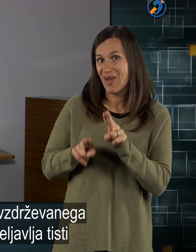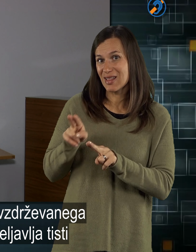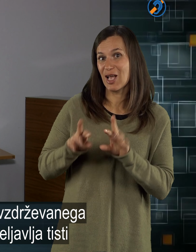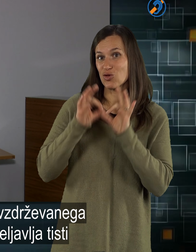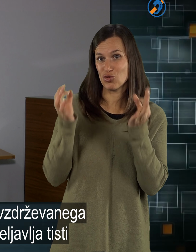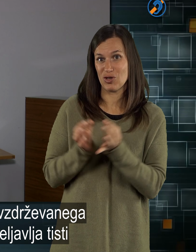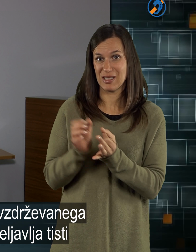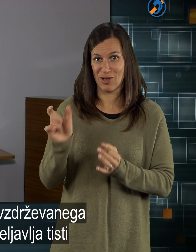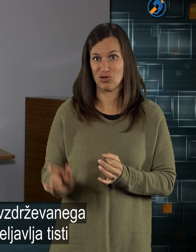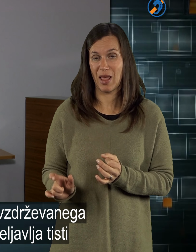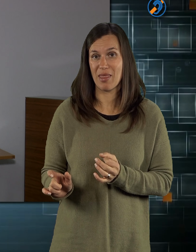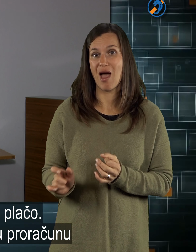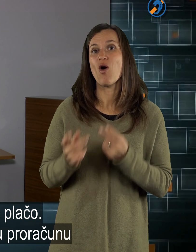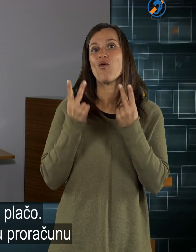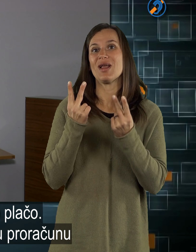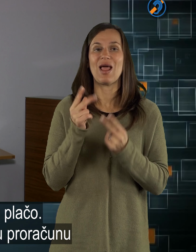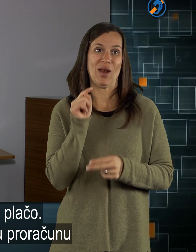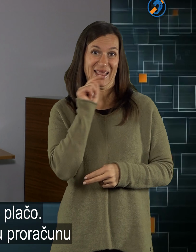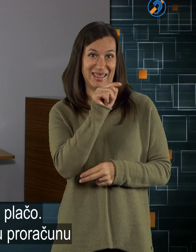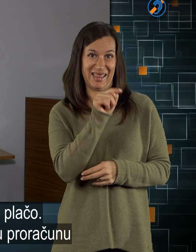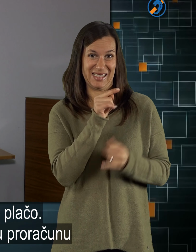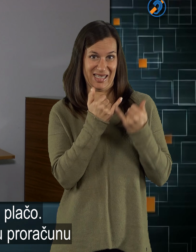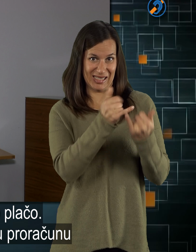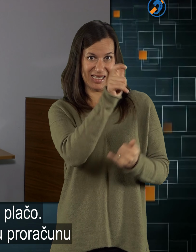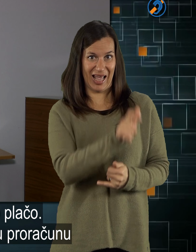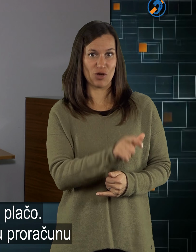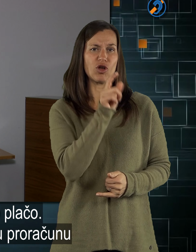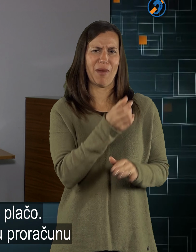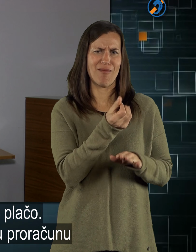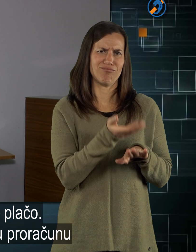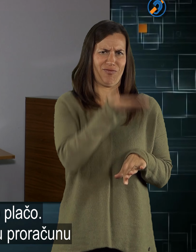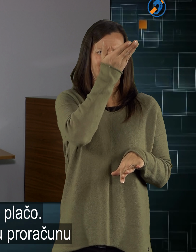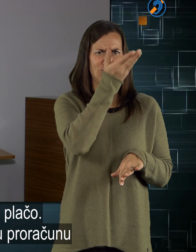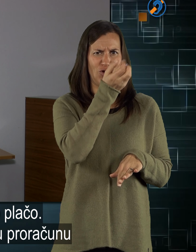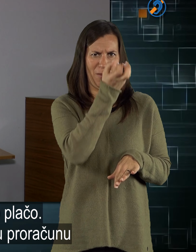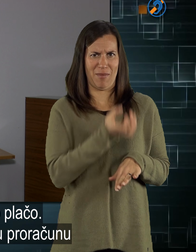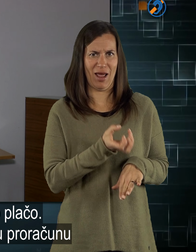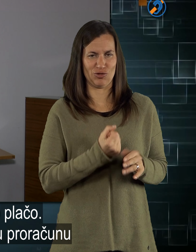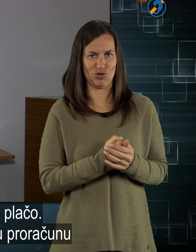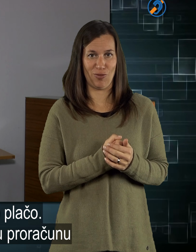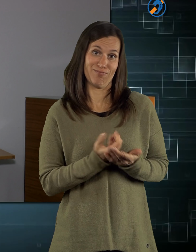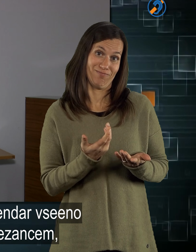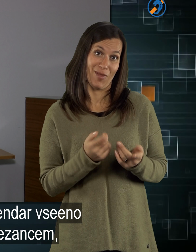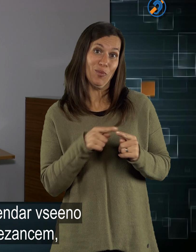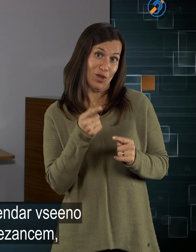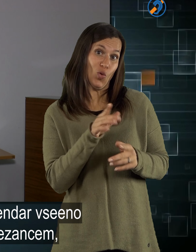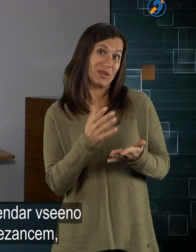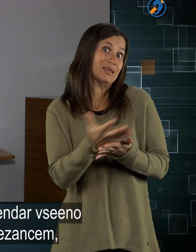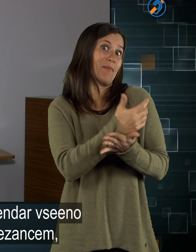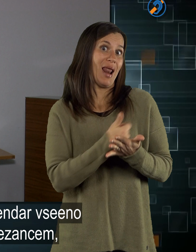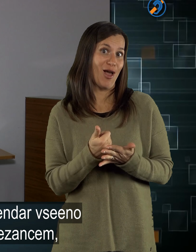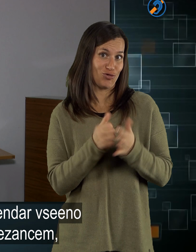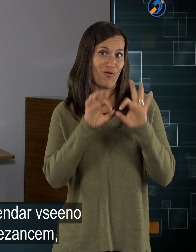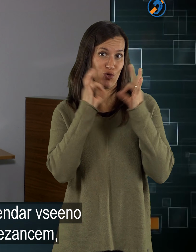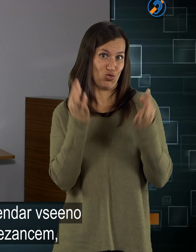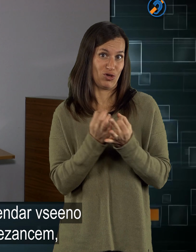člana uveljavlja tisti starš, ki ima višjo plačo. To se bo v družinskem proračunu potem najbolj